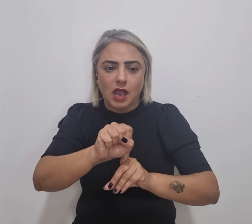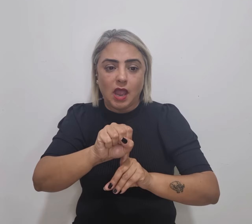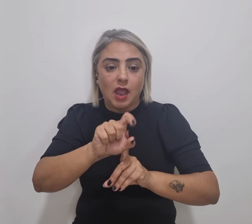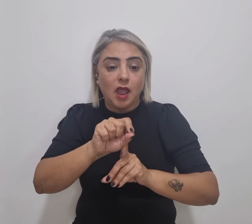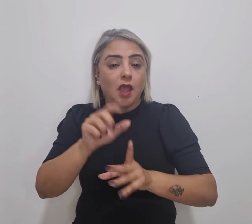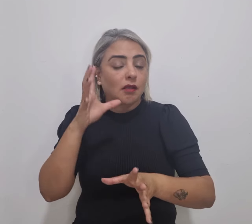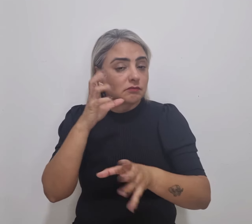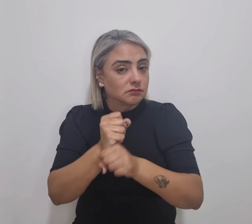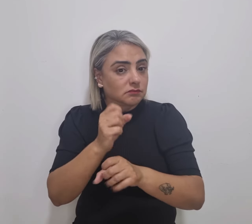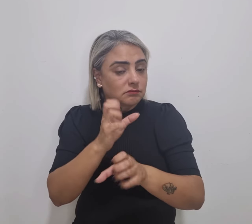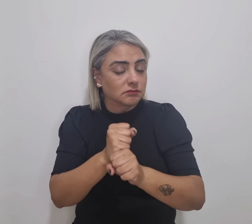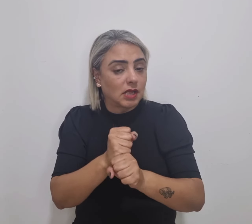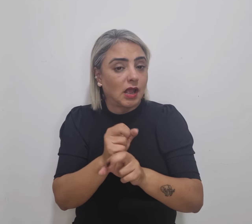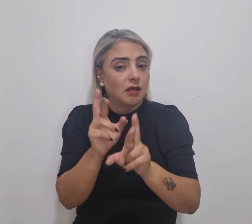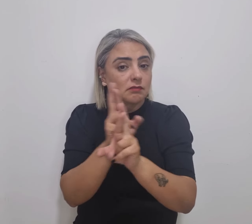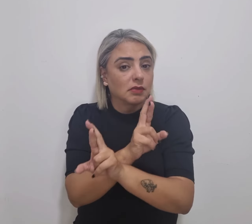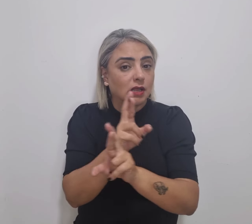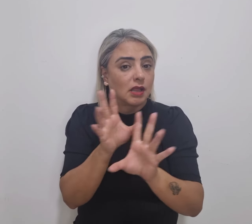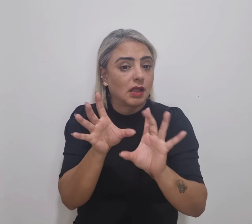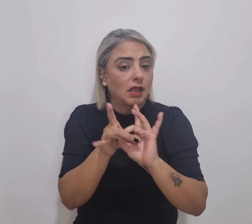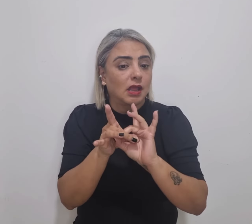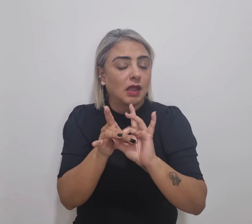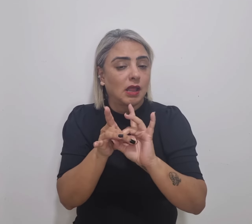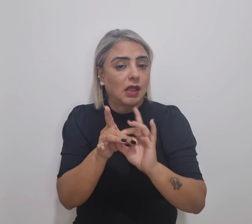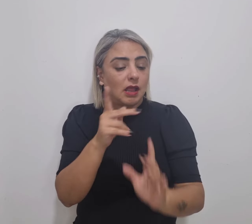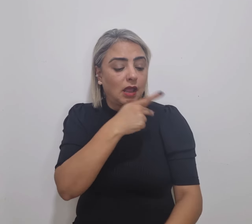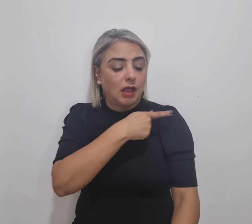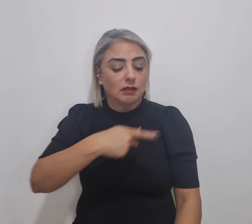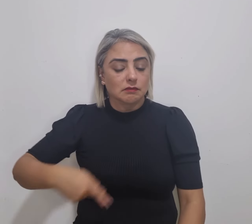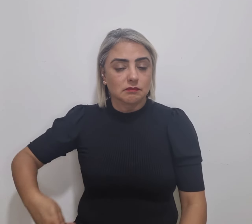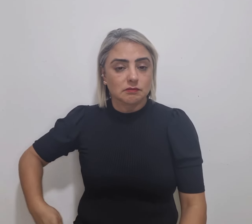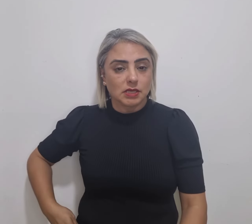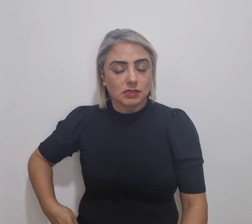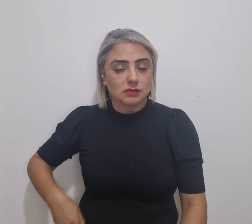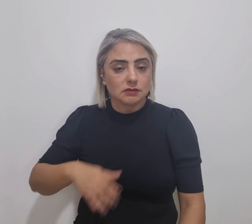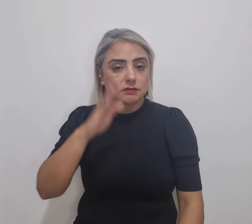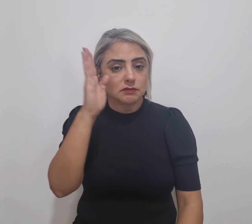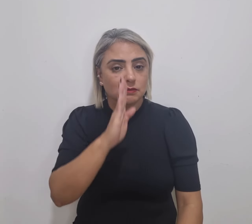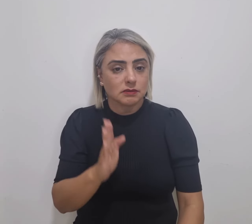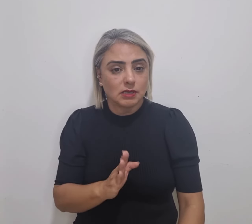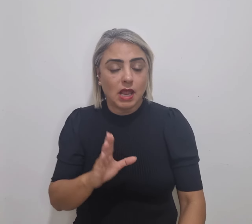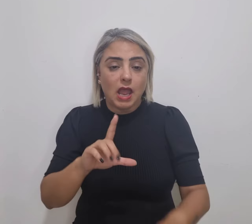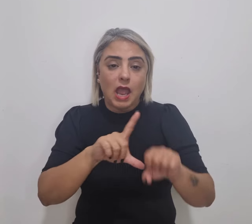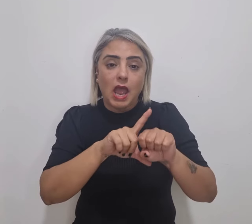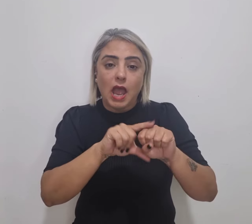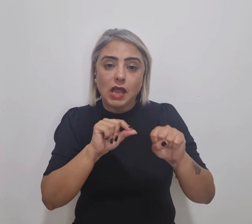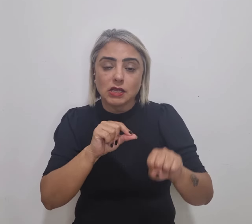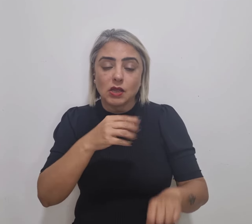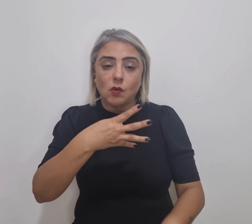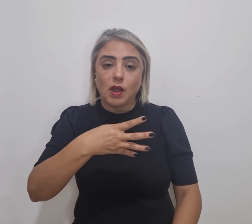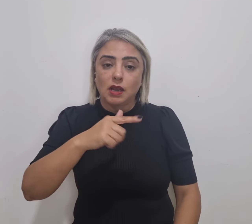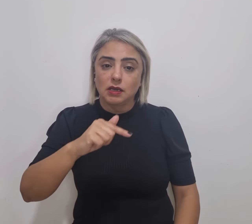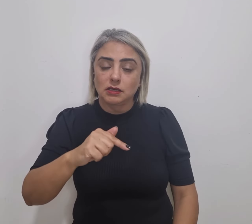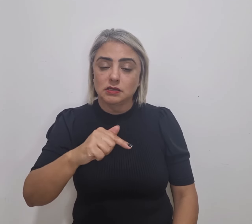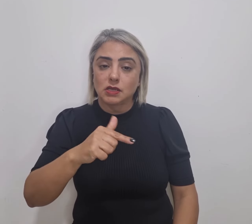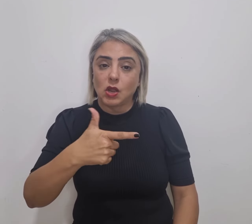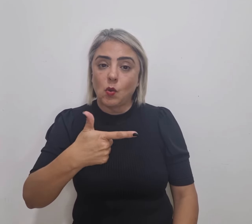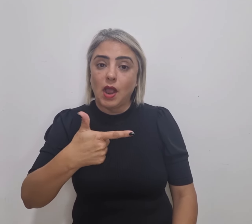contábil, vinculada à Presidência da República. Artigos 47 e 49